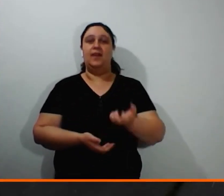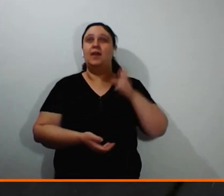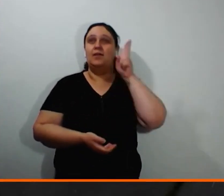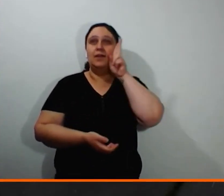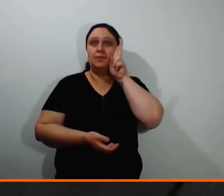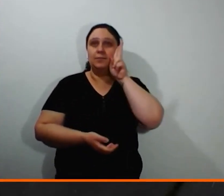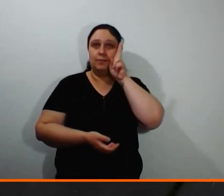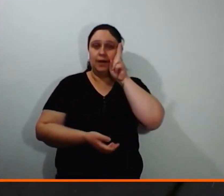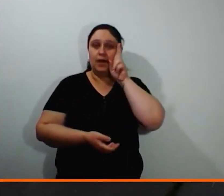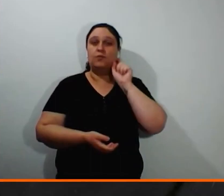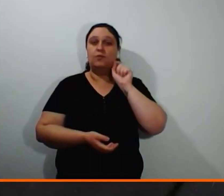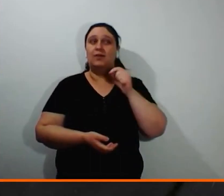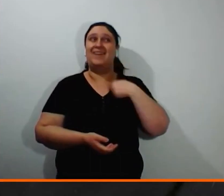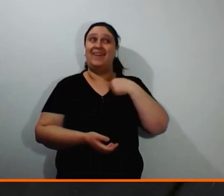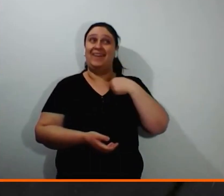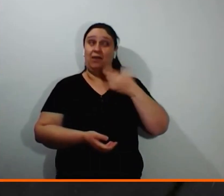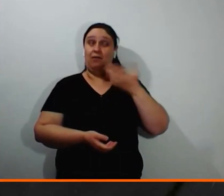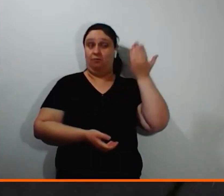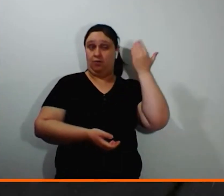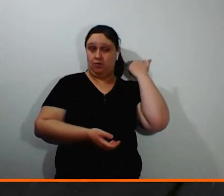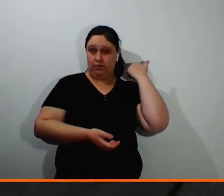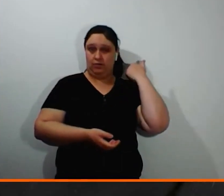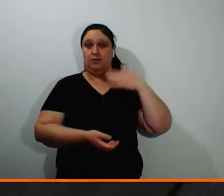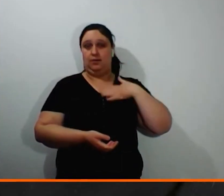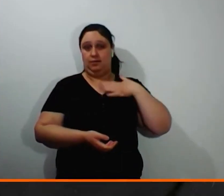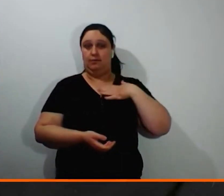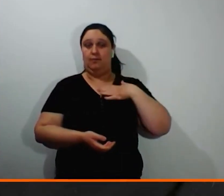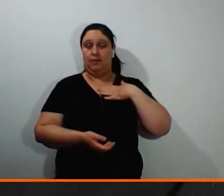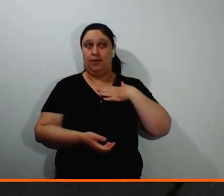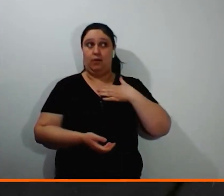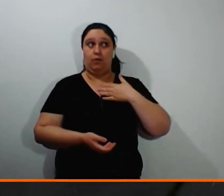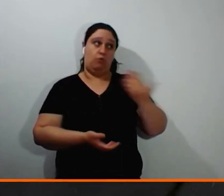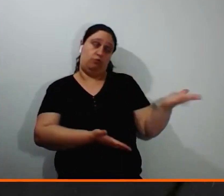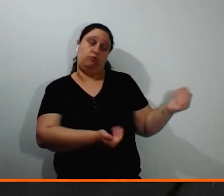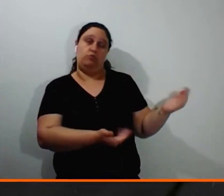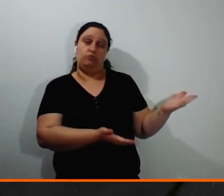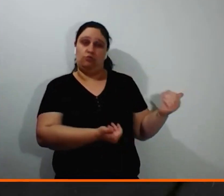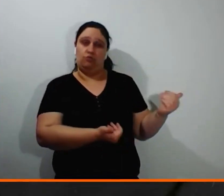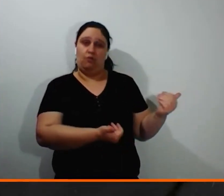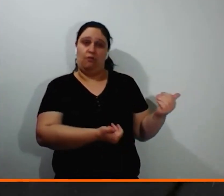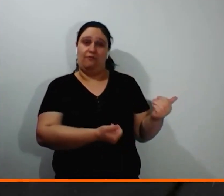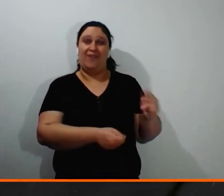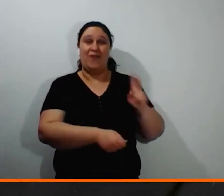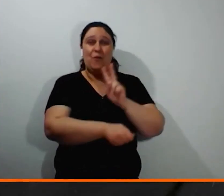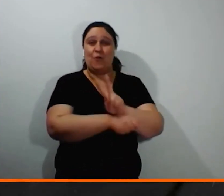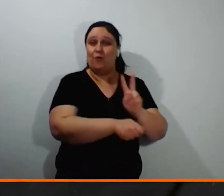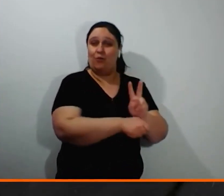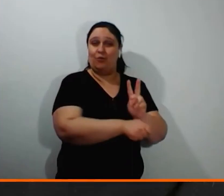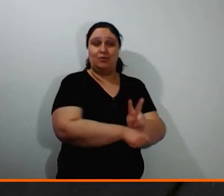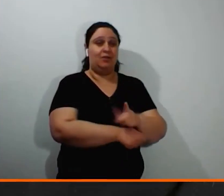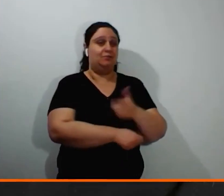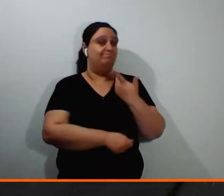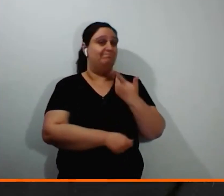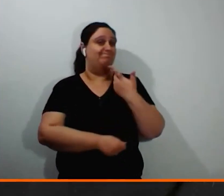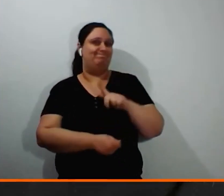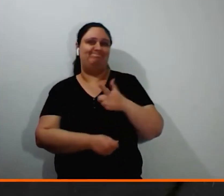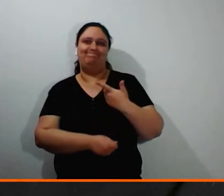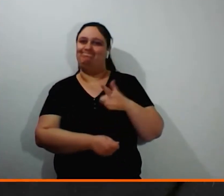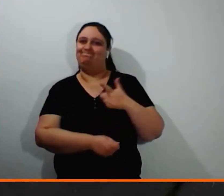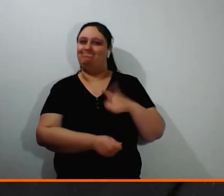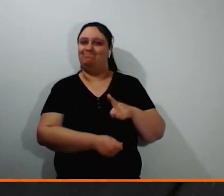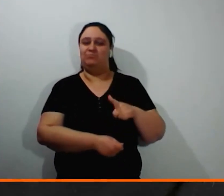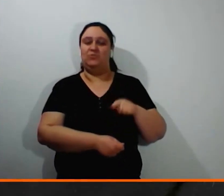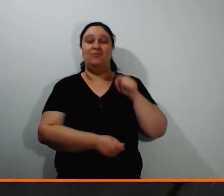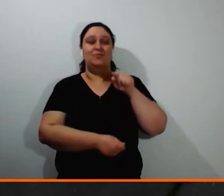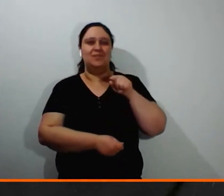minha geração, a gente não tinha esse cuidado aos jovens. Vocês são